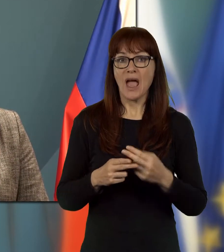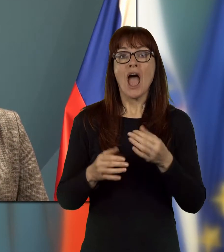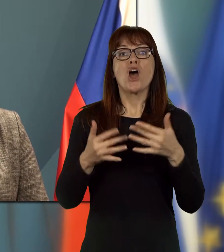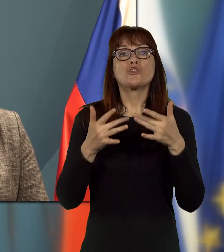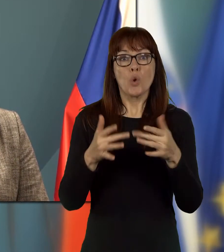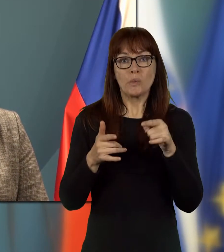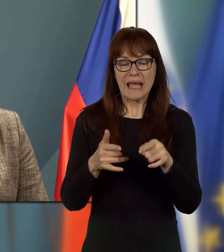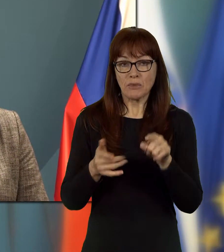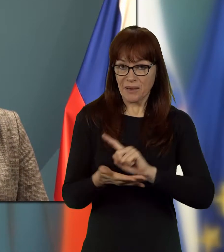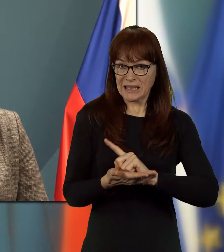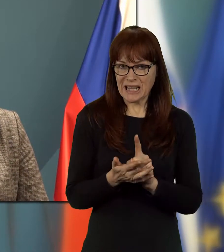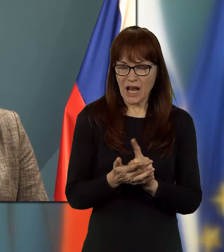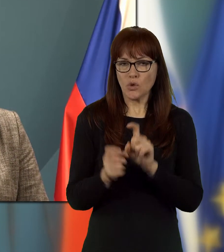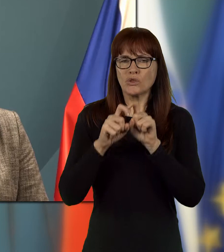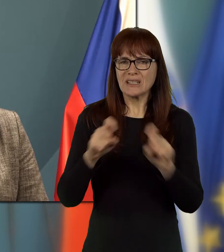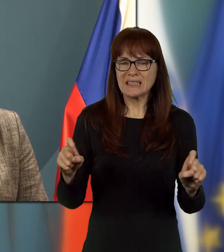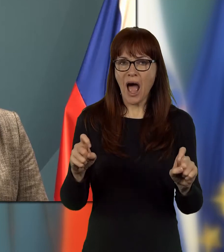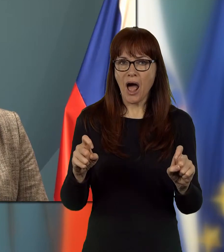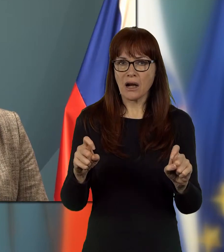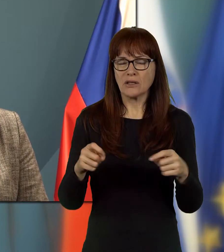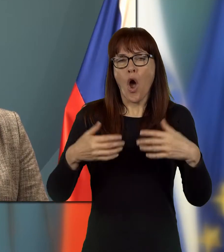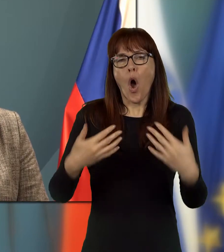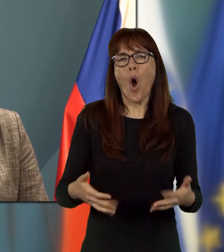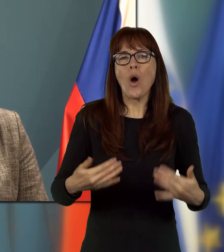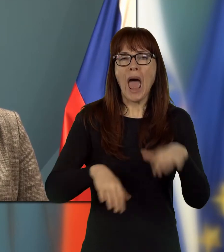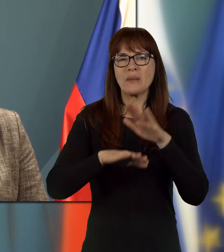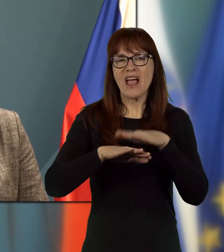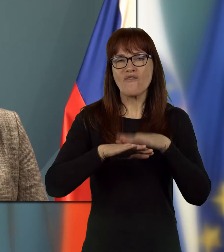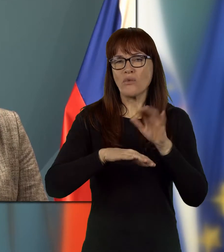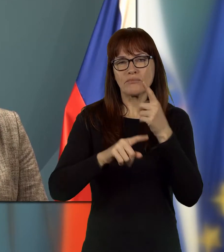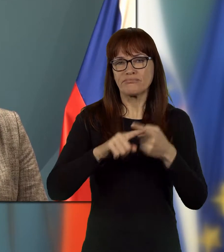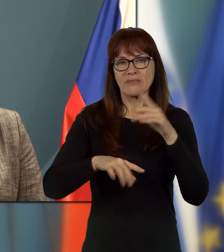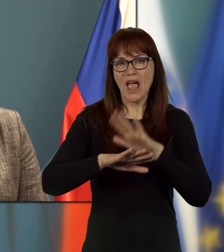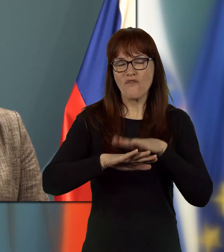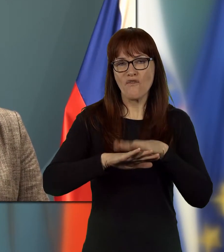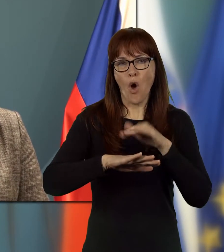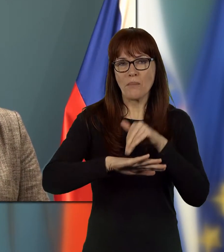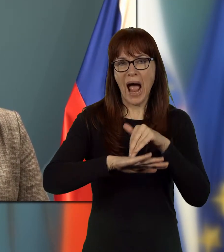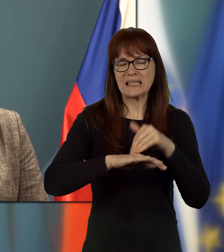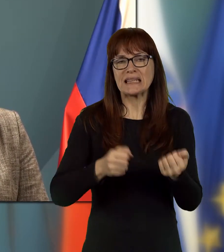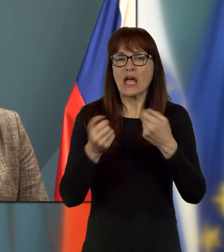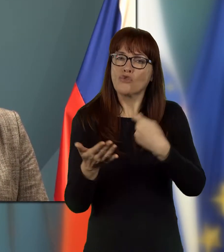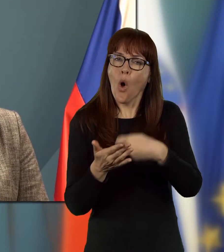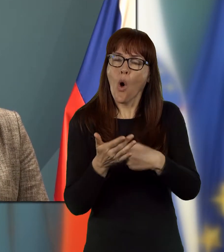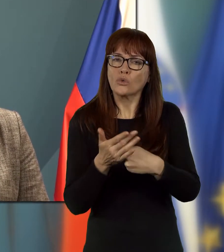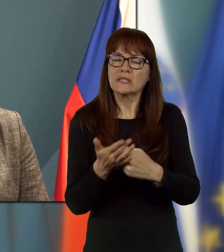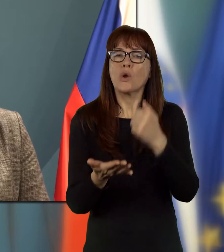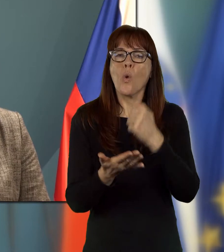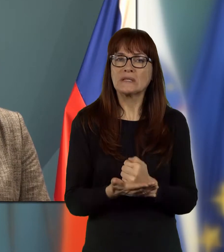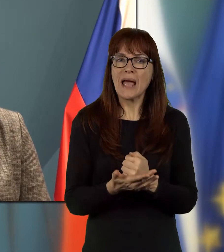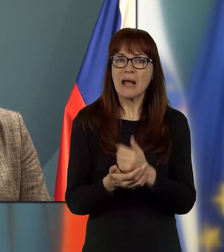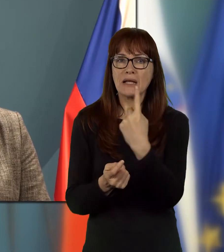In čeprav je v tem trenutku zaradi zelo ohlapnih informacij težko oceniti